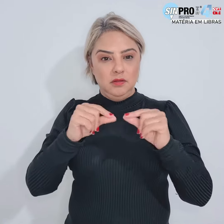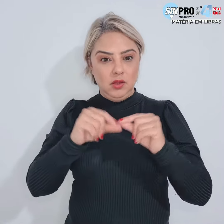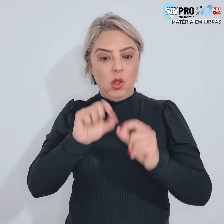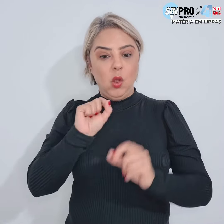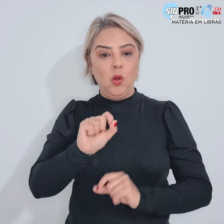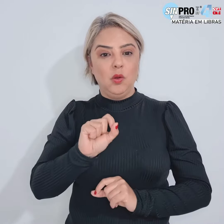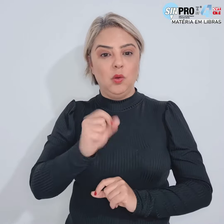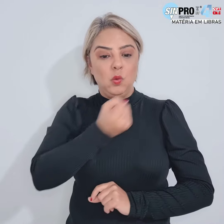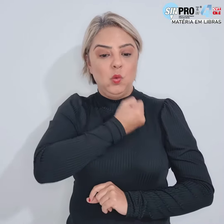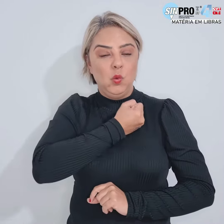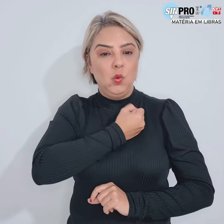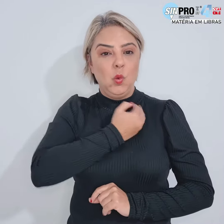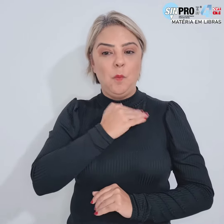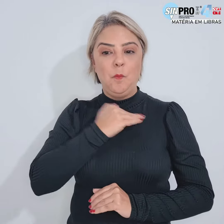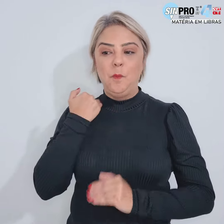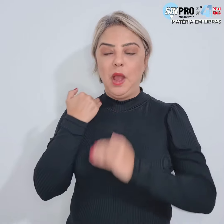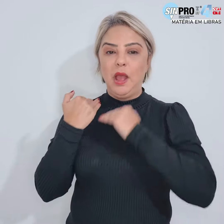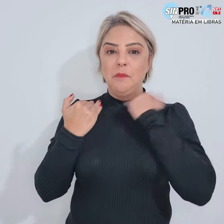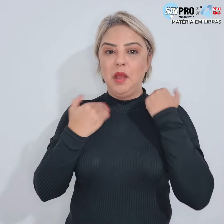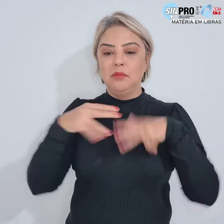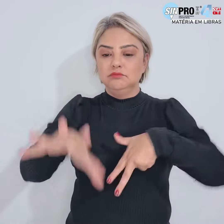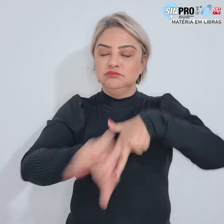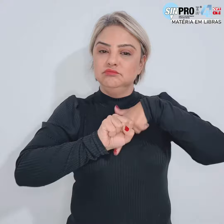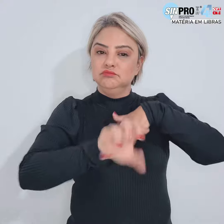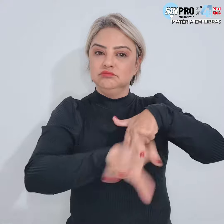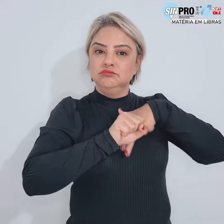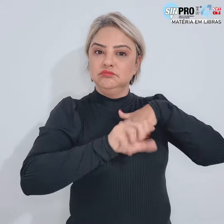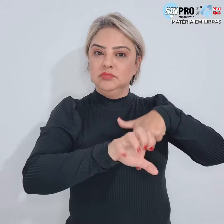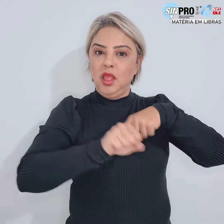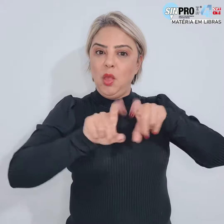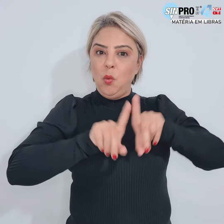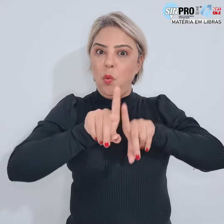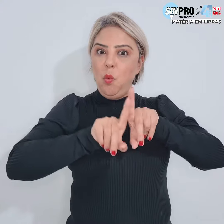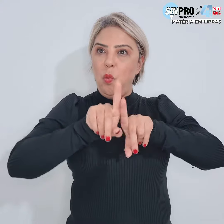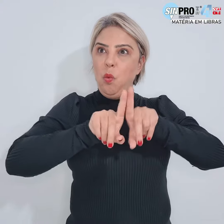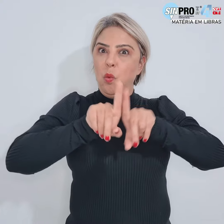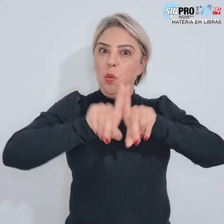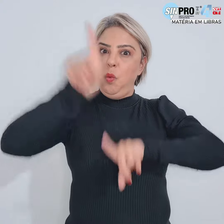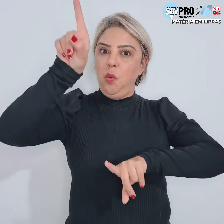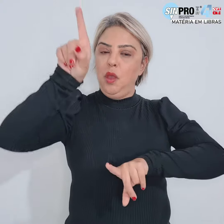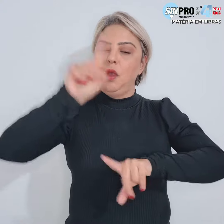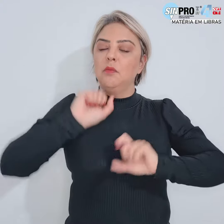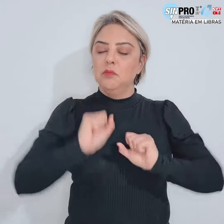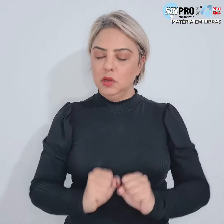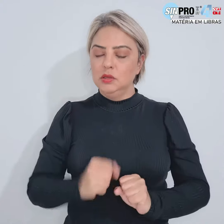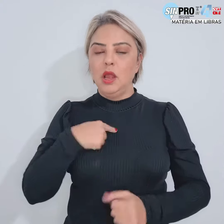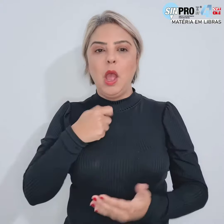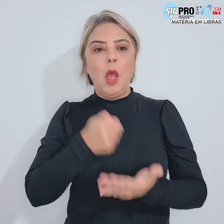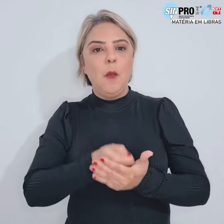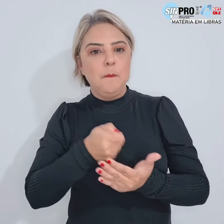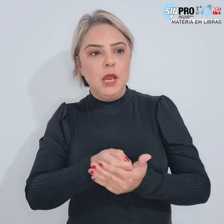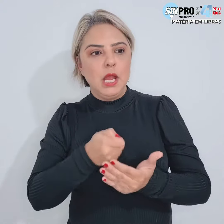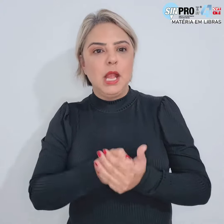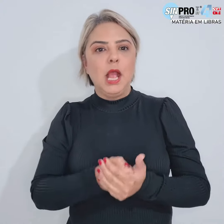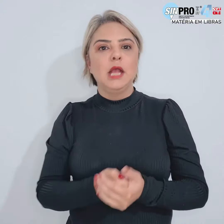onde o número de mortes e infectados está cada vez maior, poderemos ser obrigados a voltar às